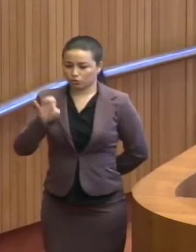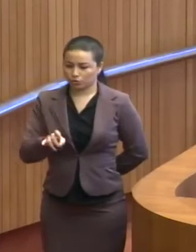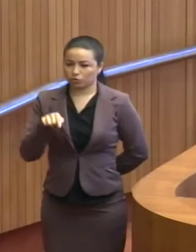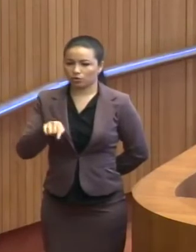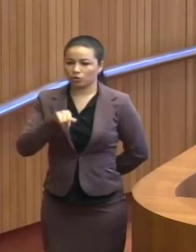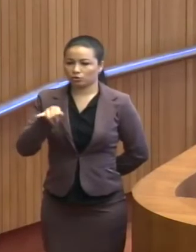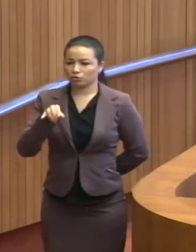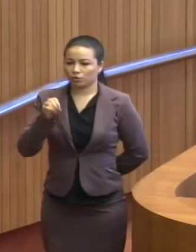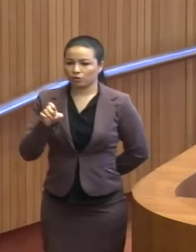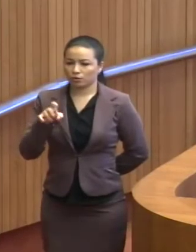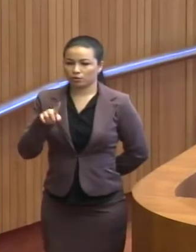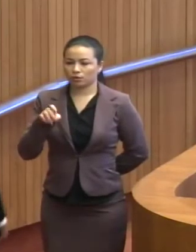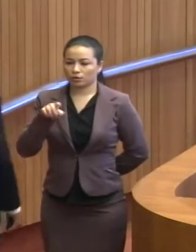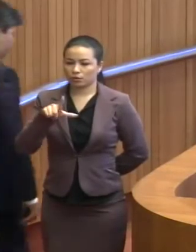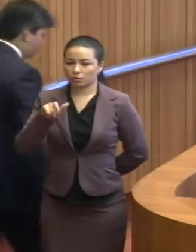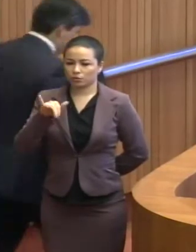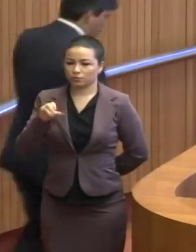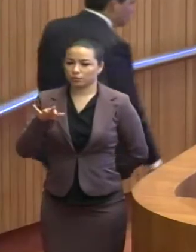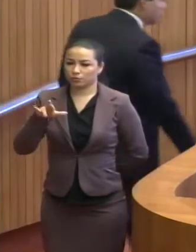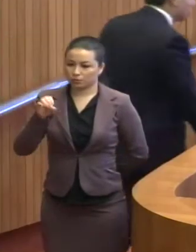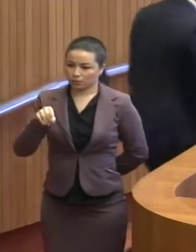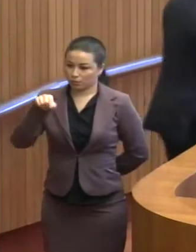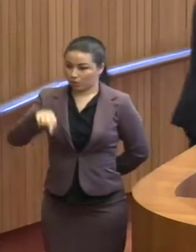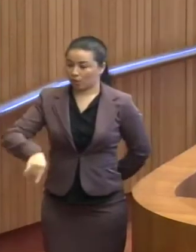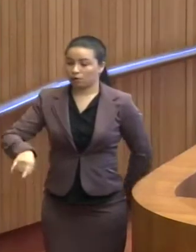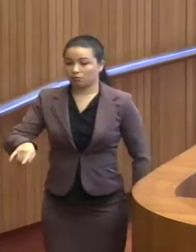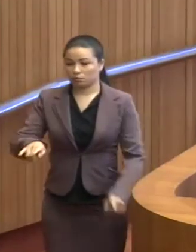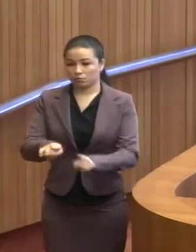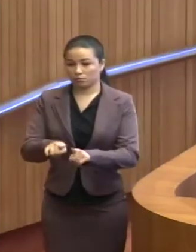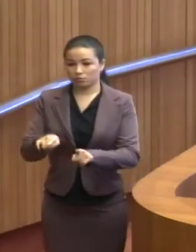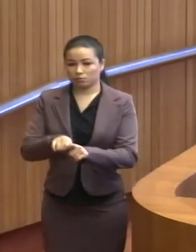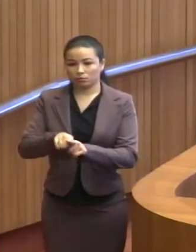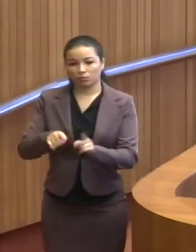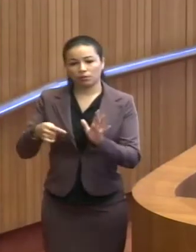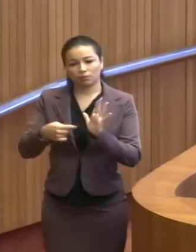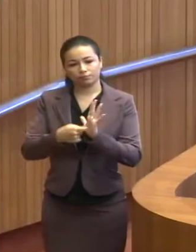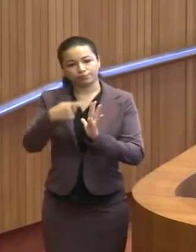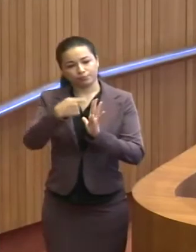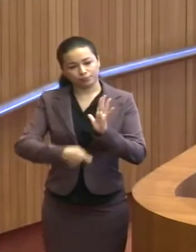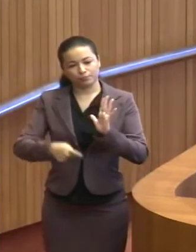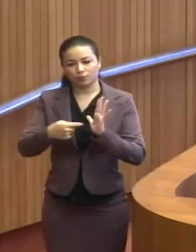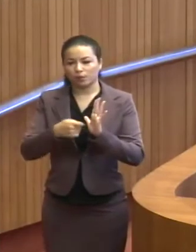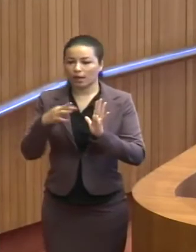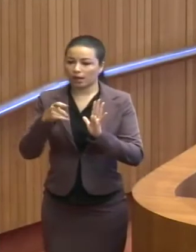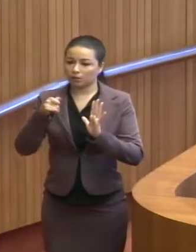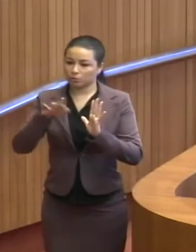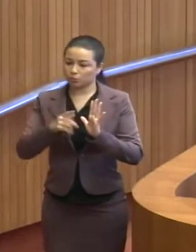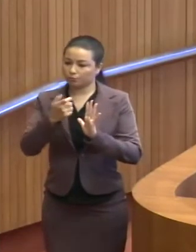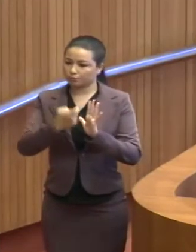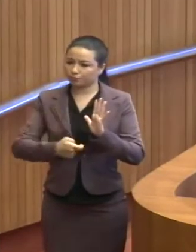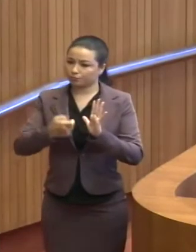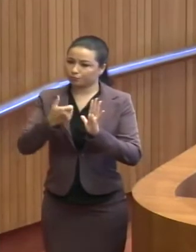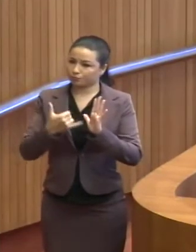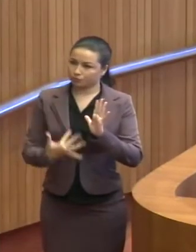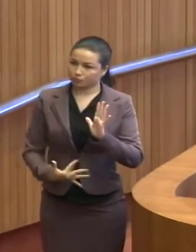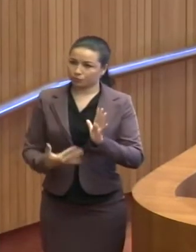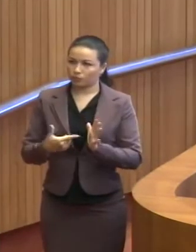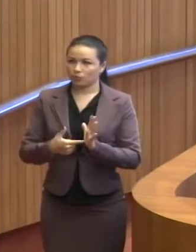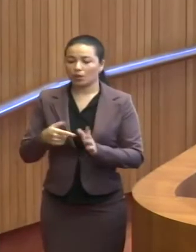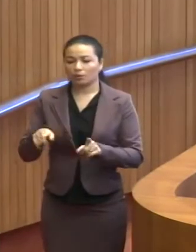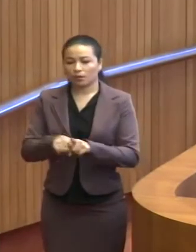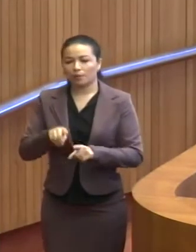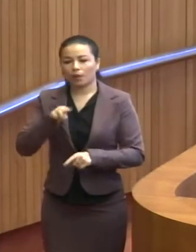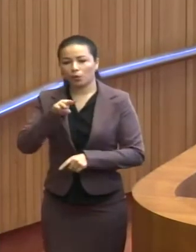e José Múcio Monteiro, que foi, inclusive, o relator. E participou também o Helder